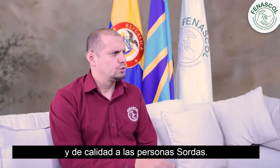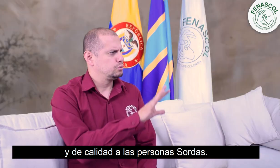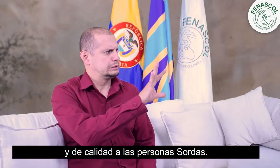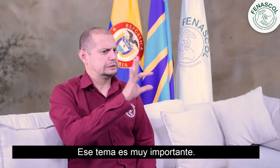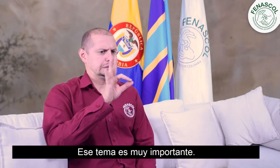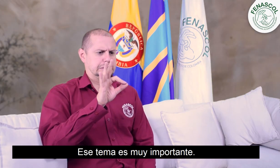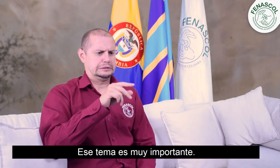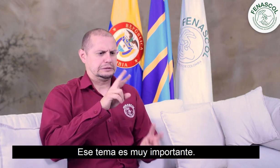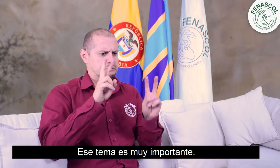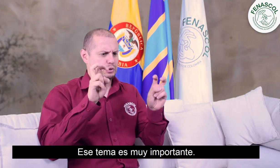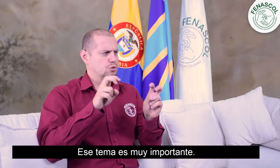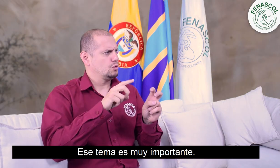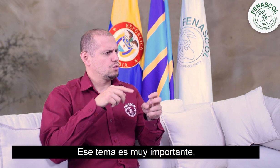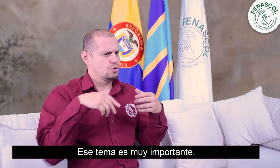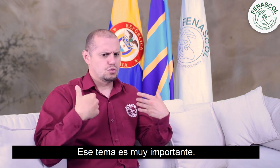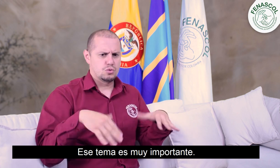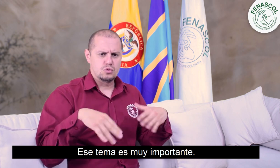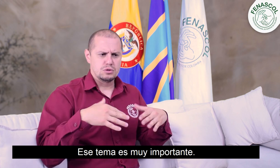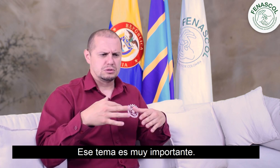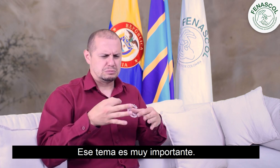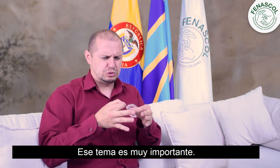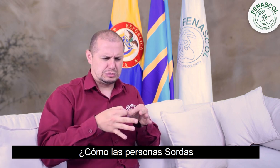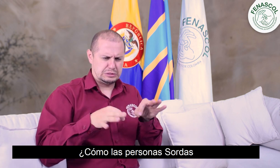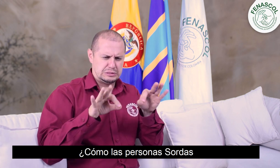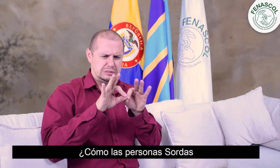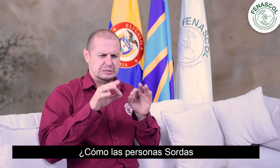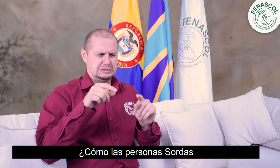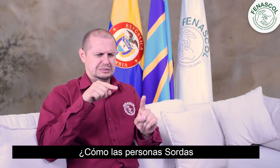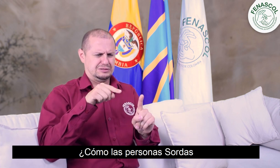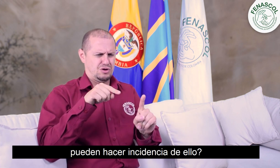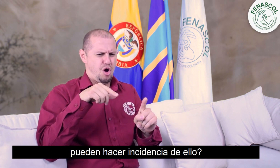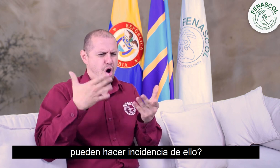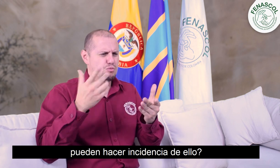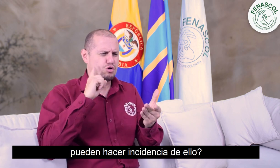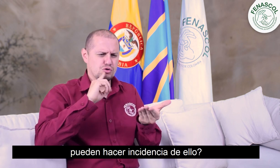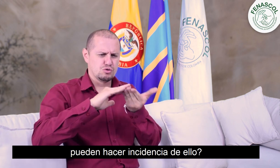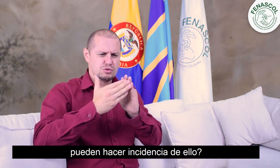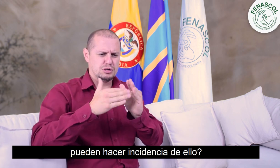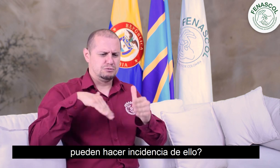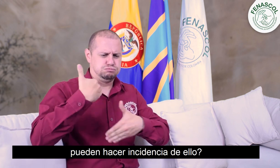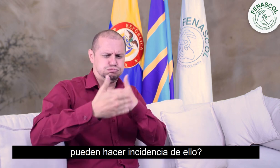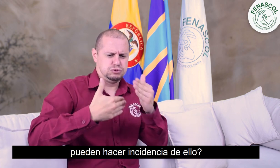Ese tema es muy importante. ¿Cómo las personas sordas pueden hacer incidencia de ello?